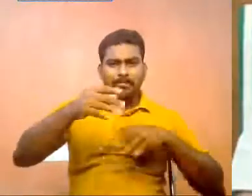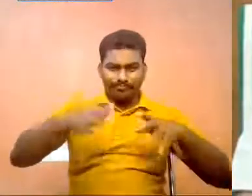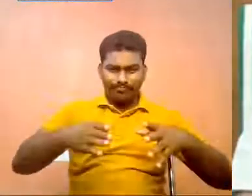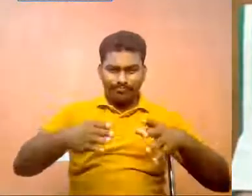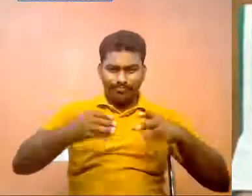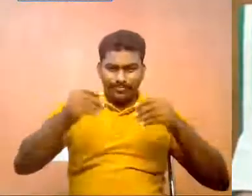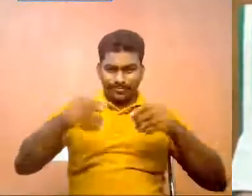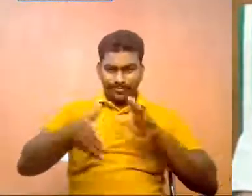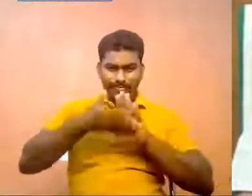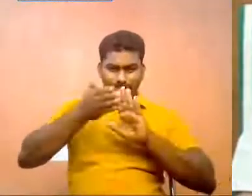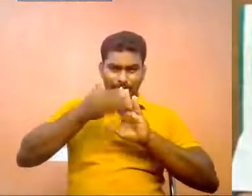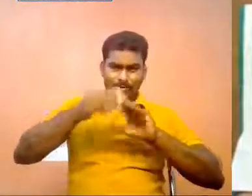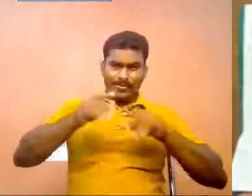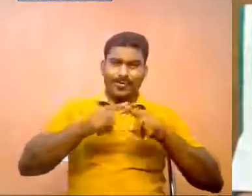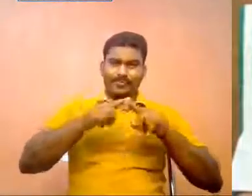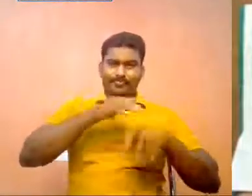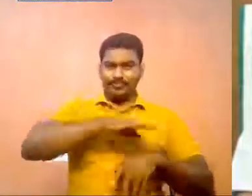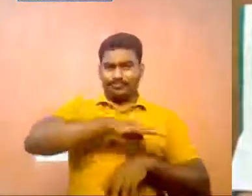കൂട്ടുപുഴയിൽ